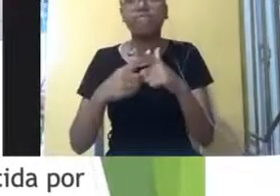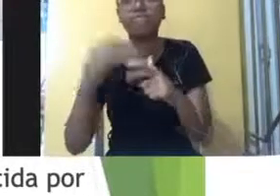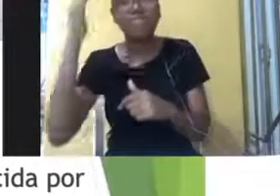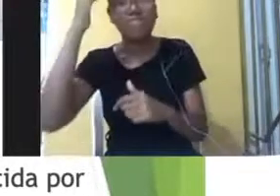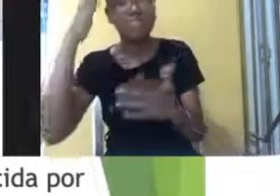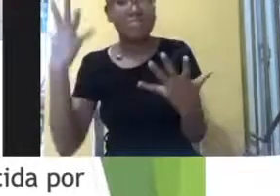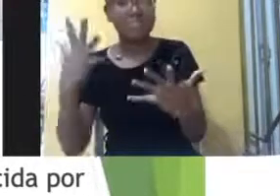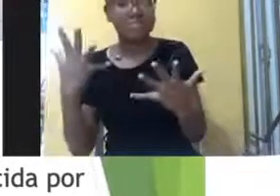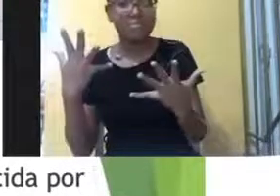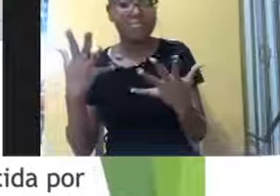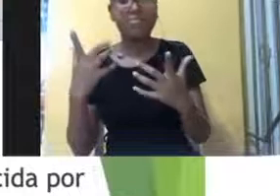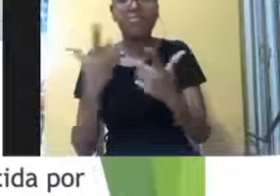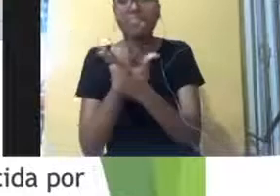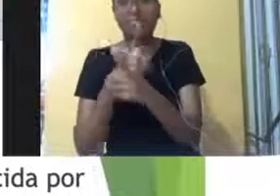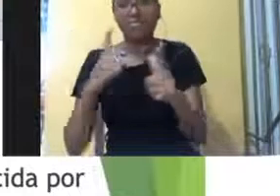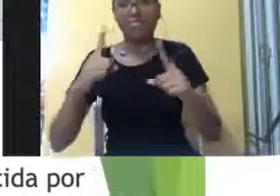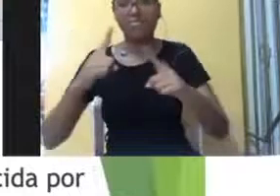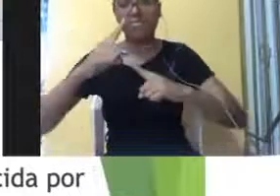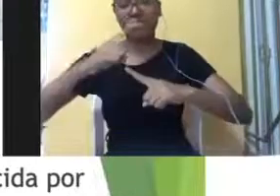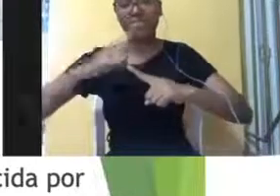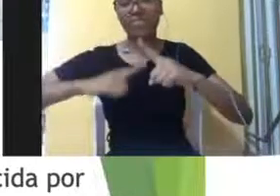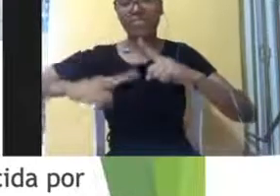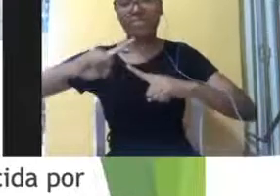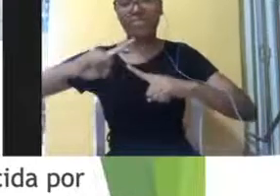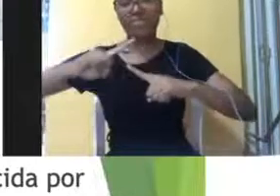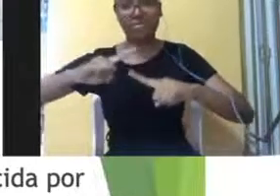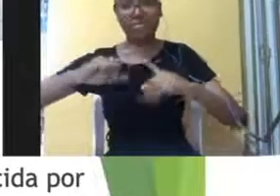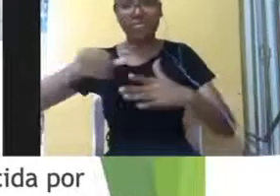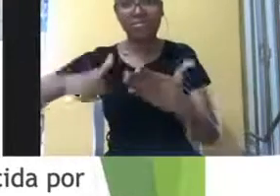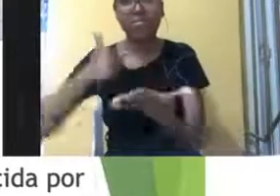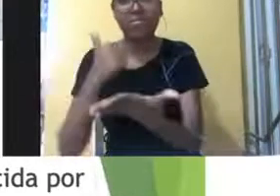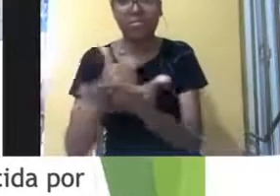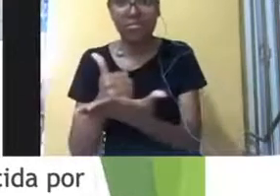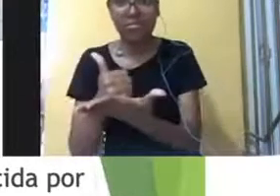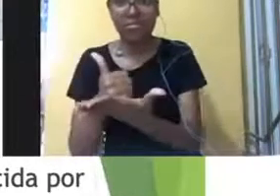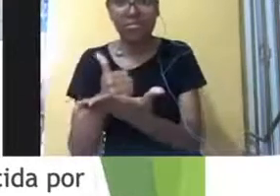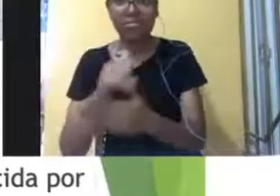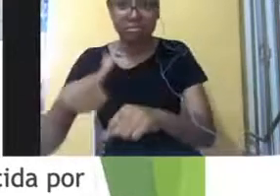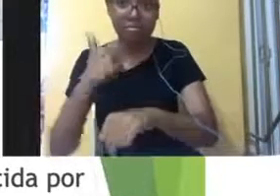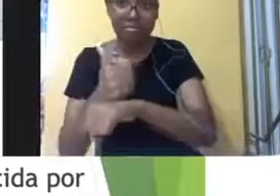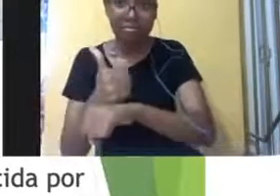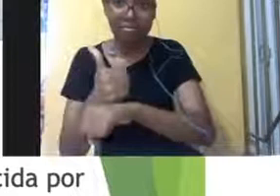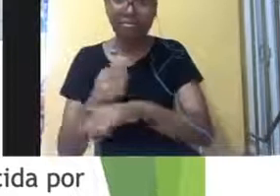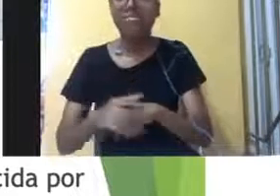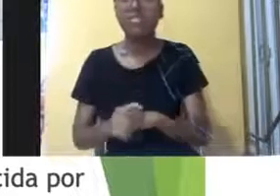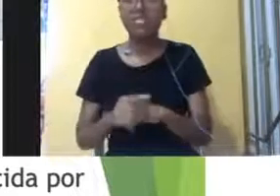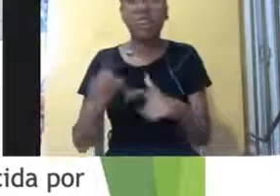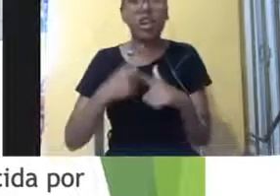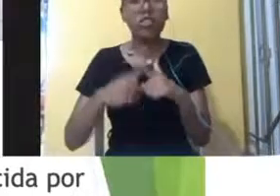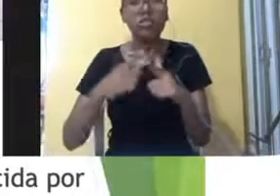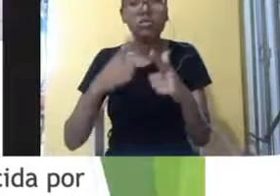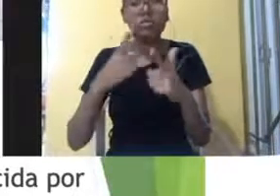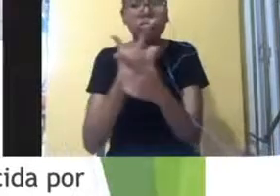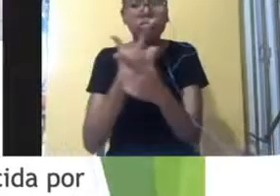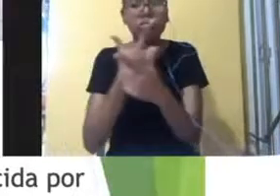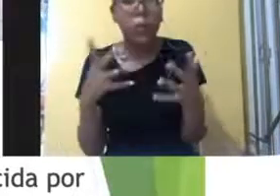tenían una lengua. Y ustedes saben que las lenguas son resultado de la idiosincrasia. Por eso no todas las